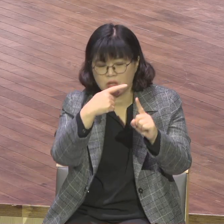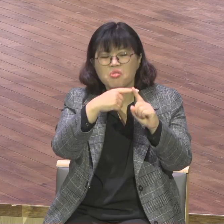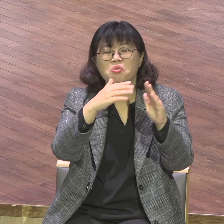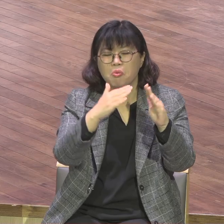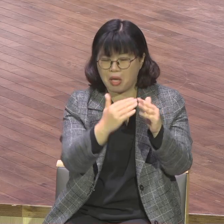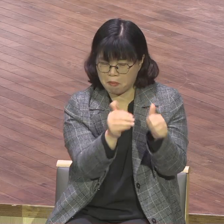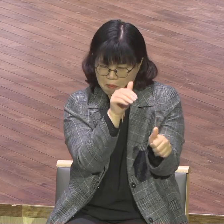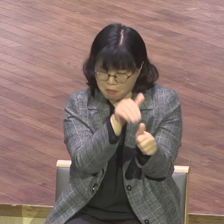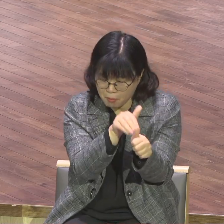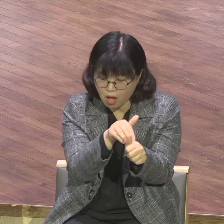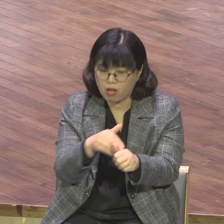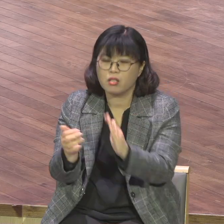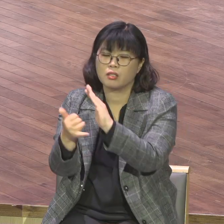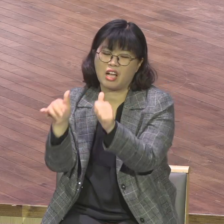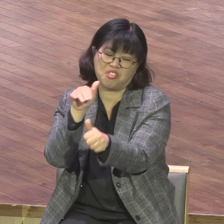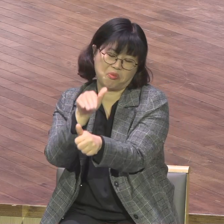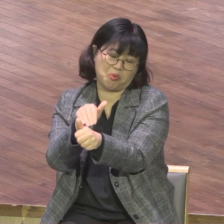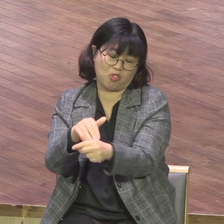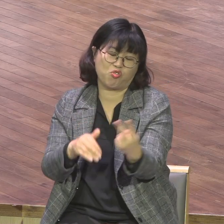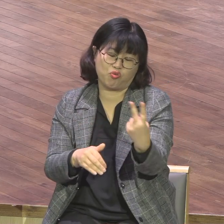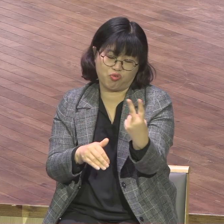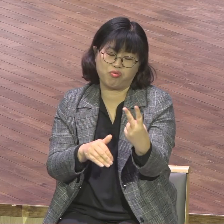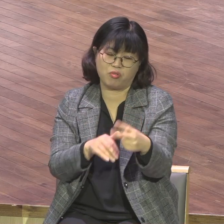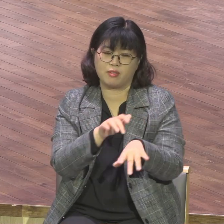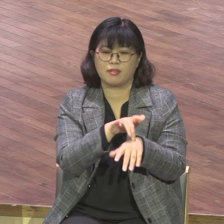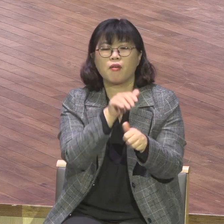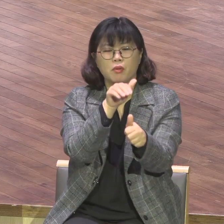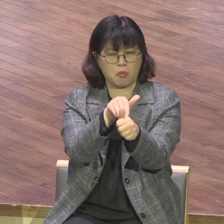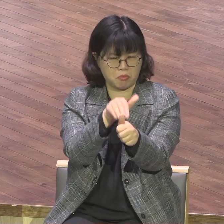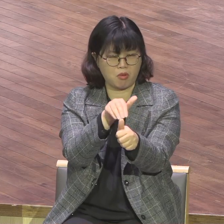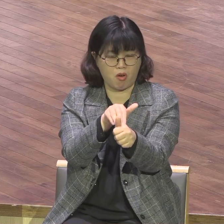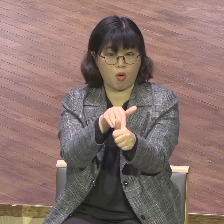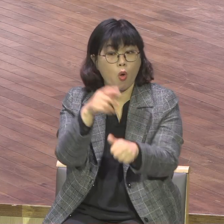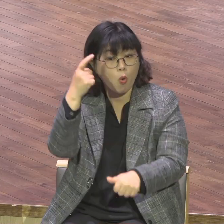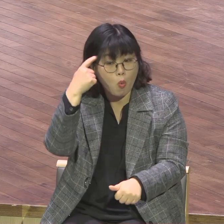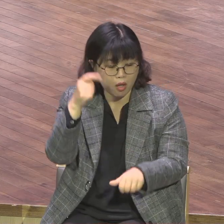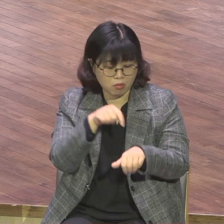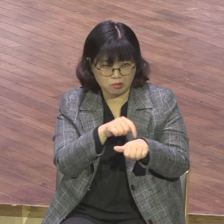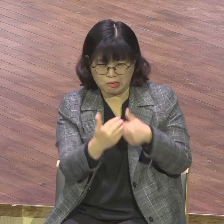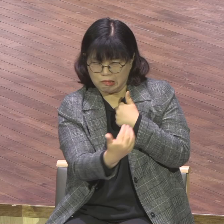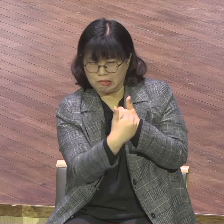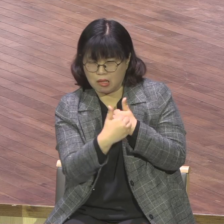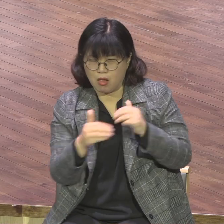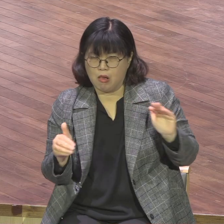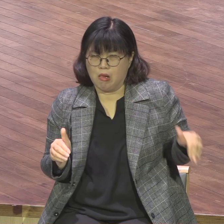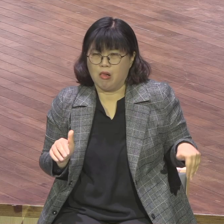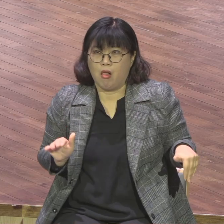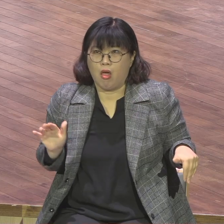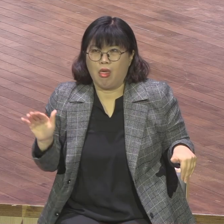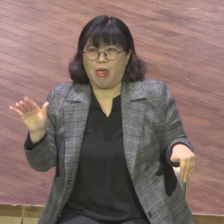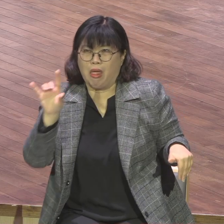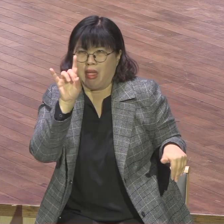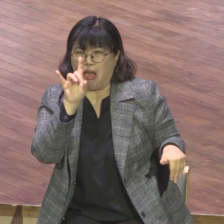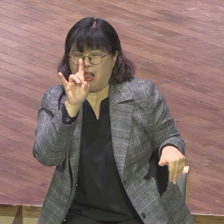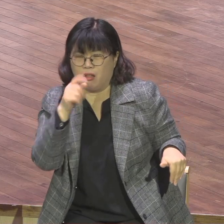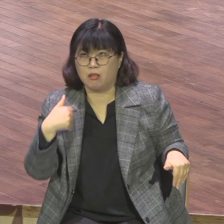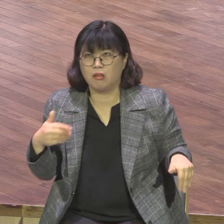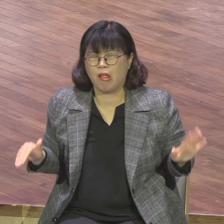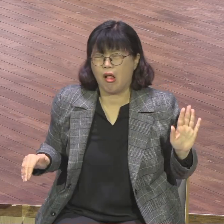세상 비슷하게 살게 되니까 끊임없이 그렇게 사단은 총공격을 합니다.